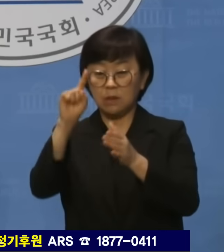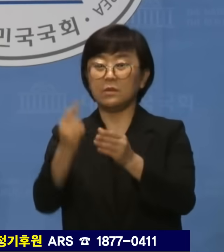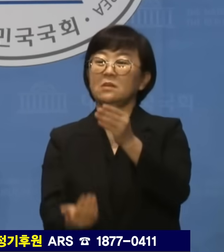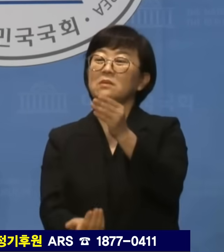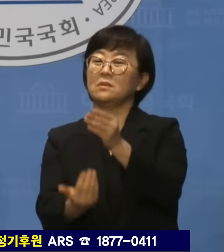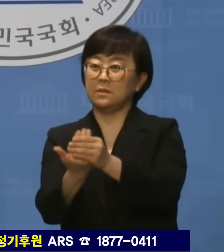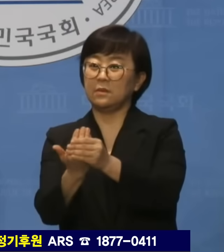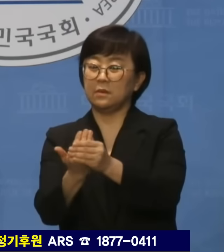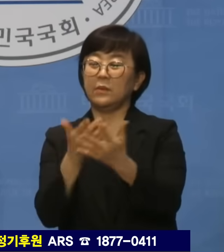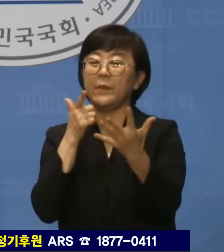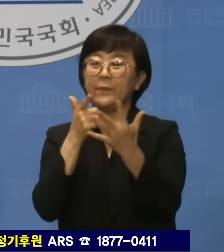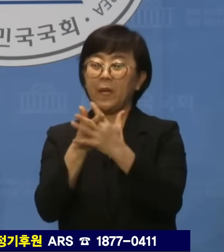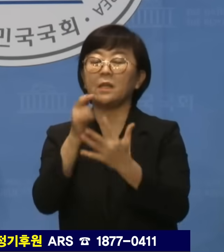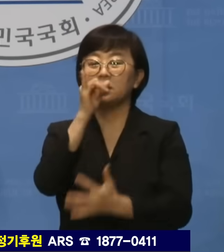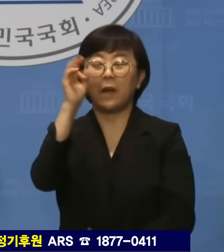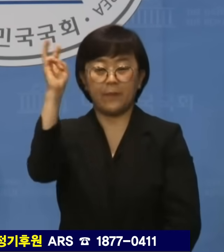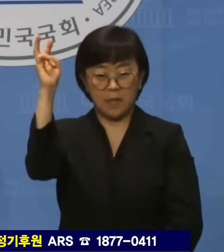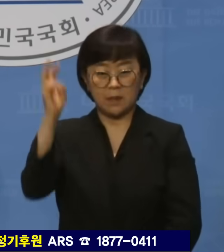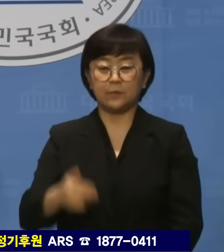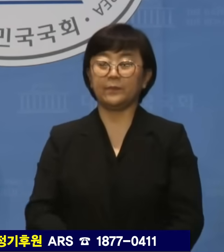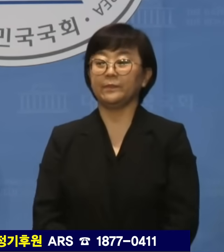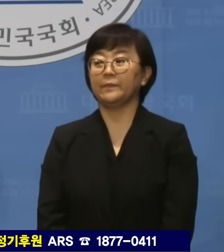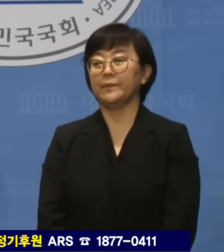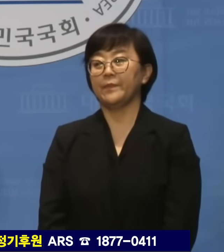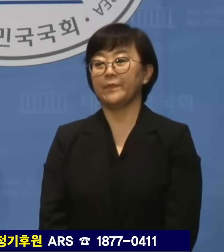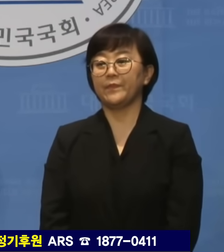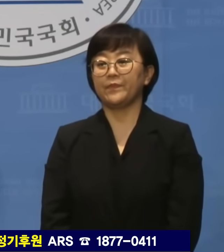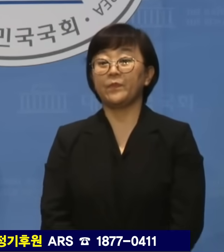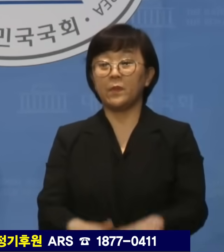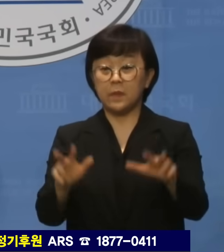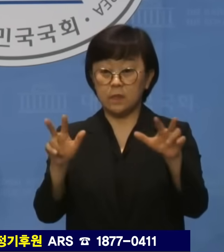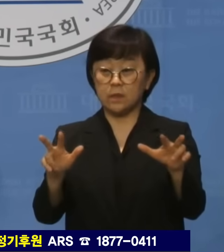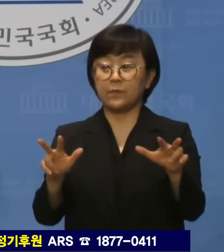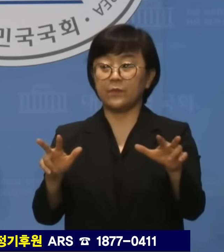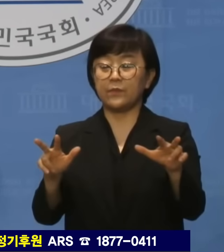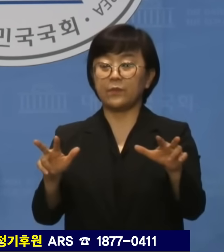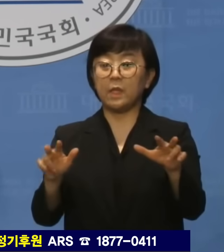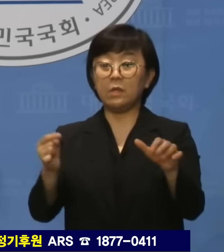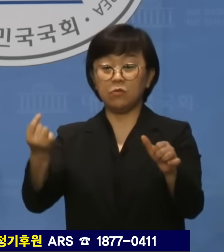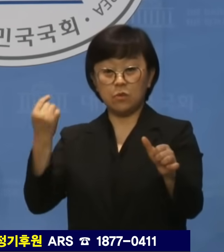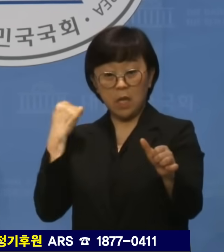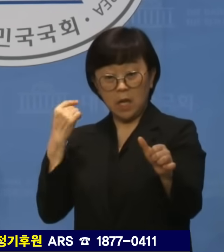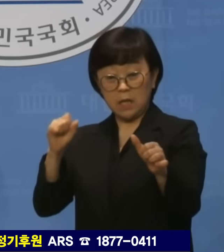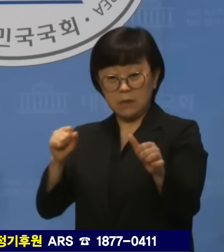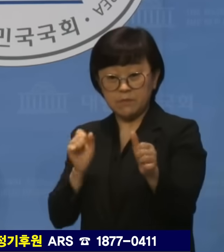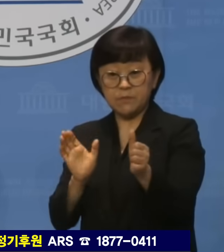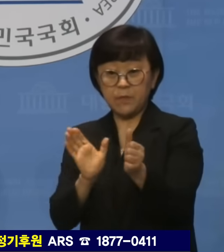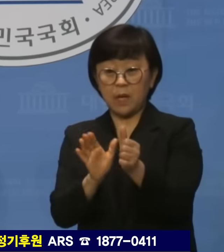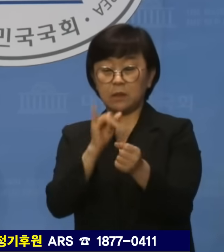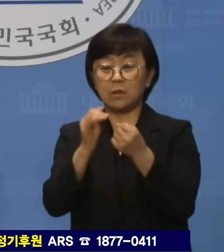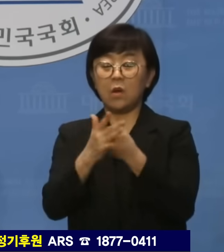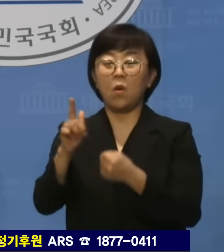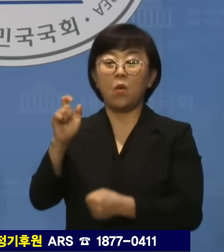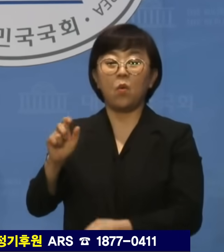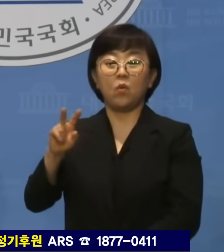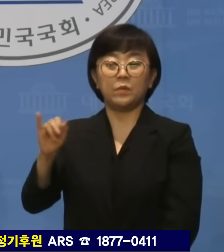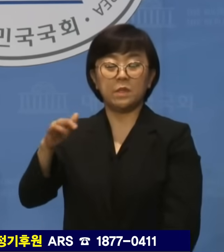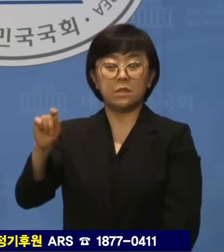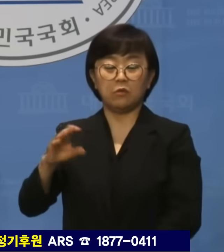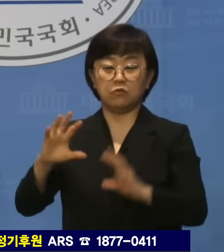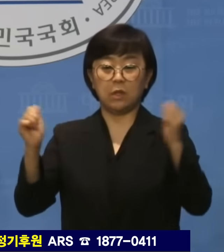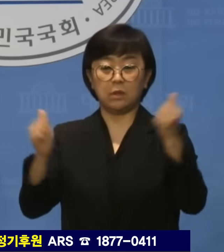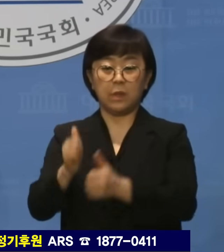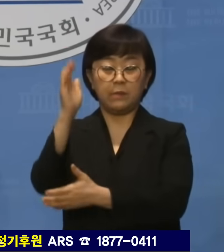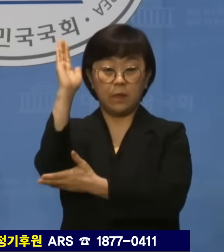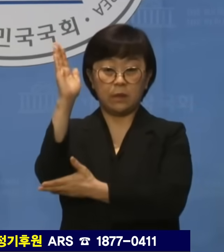것으로 예측됐습니다. 예상이 됐었는데 지금 이 배후에는 조금 전에 고민정 의원께서도 말씀을